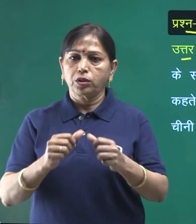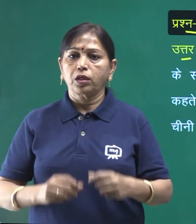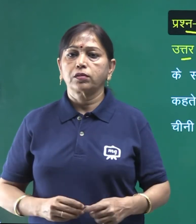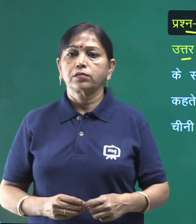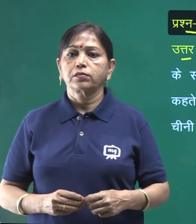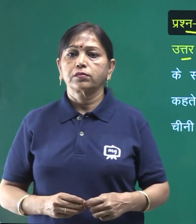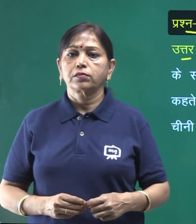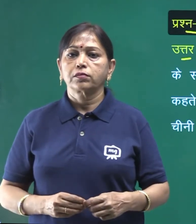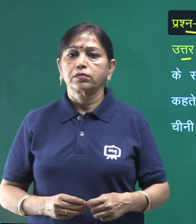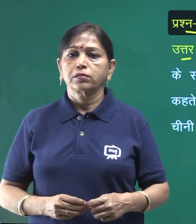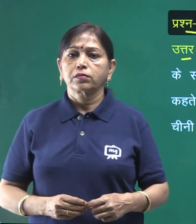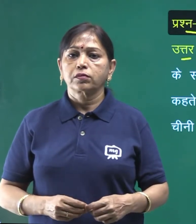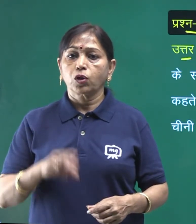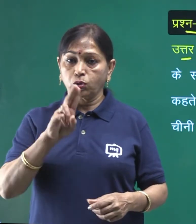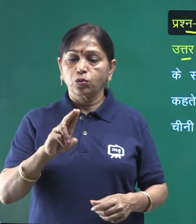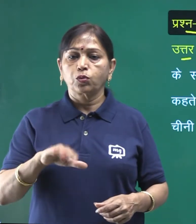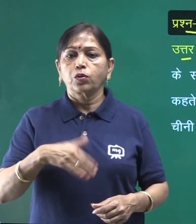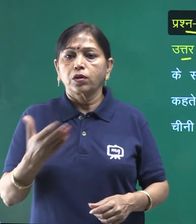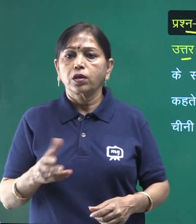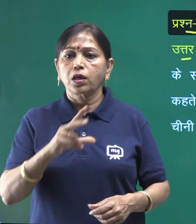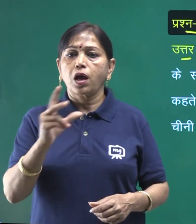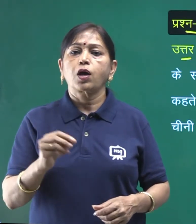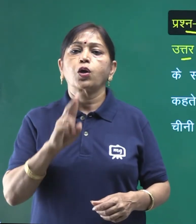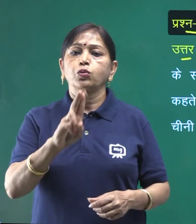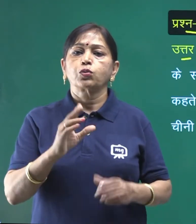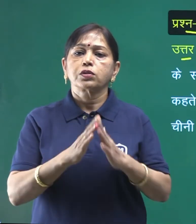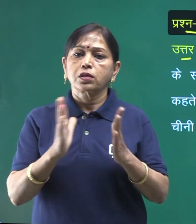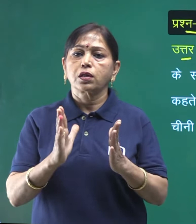उत्तर, 2 या 2 से अधिक